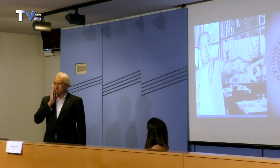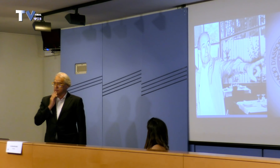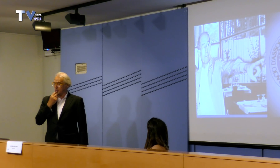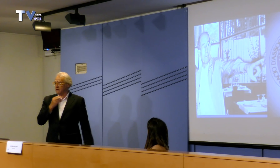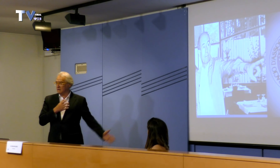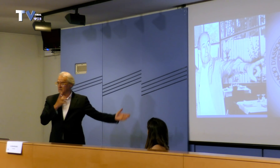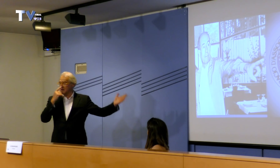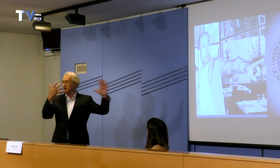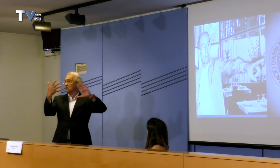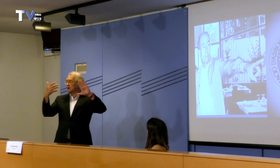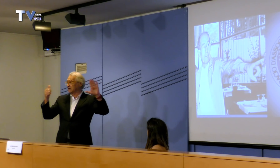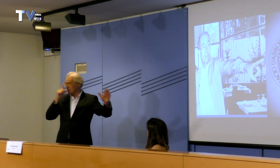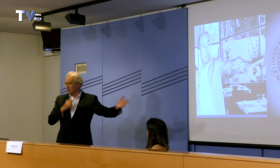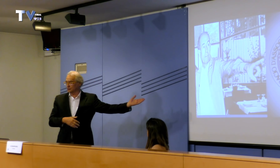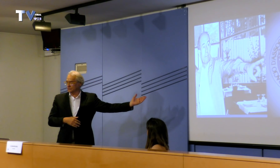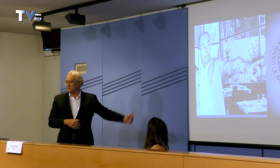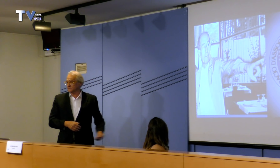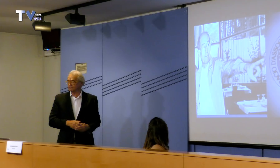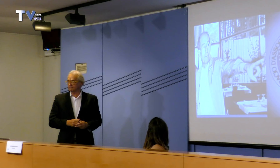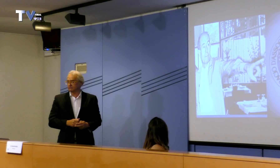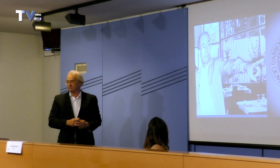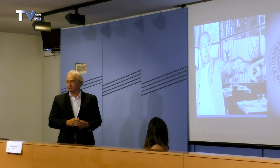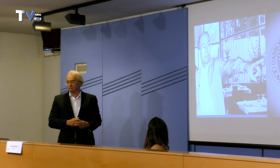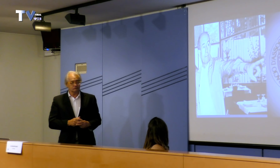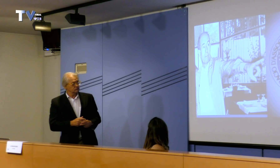tenia barba aquí, estava molt jove, era molt jovenet,